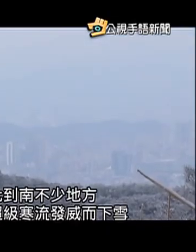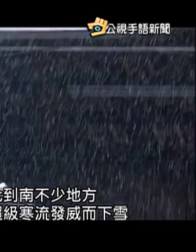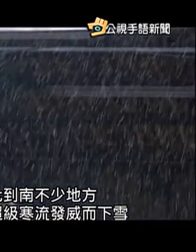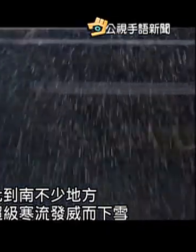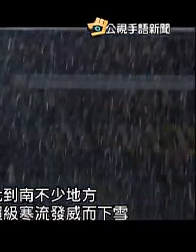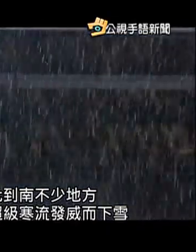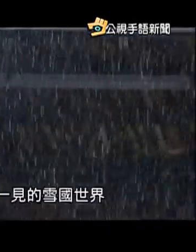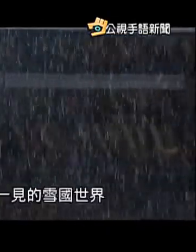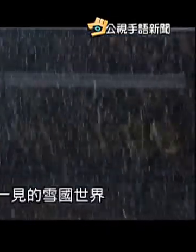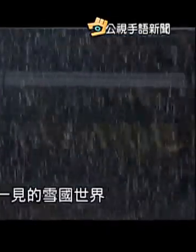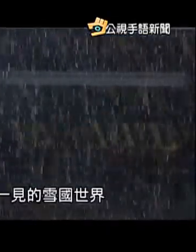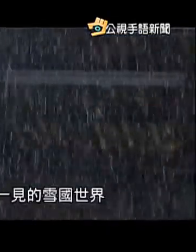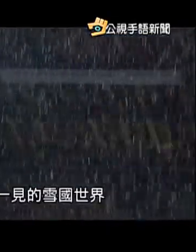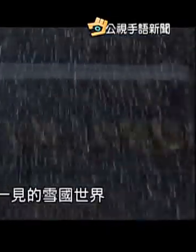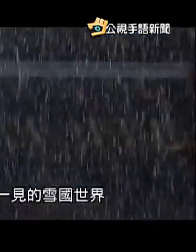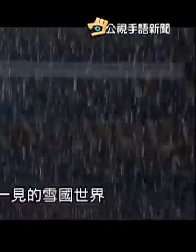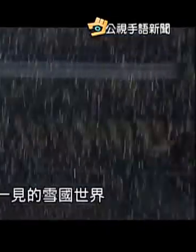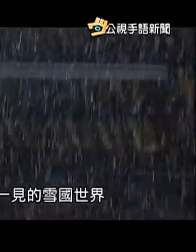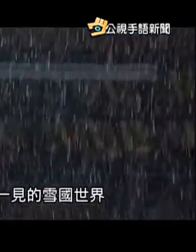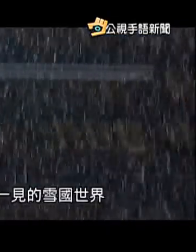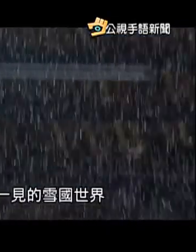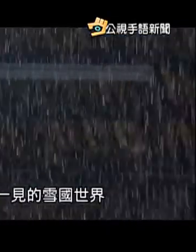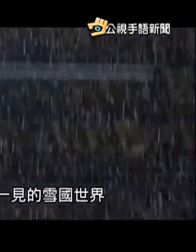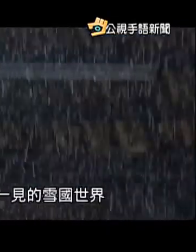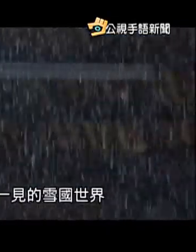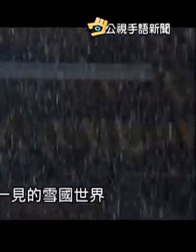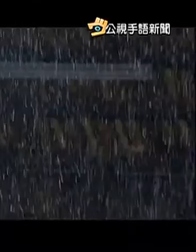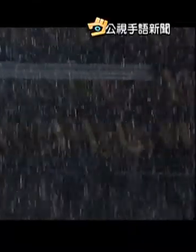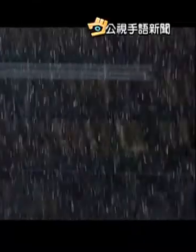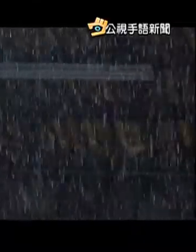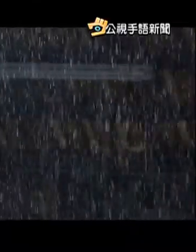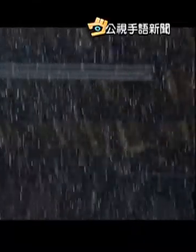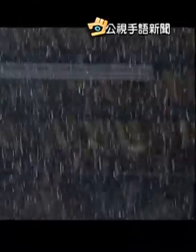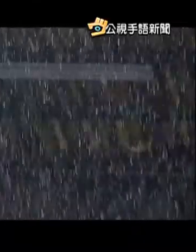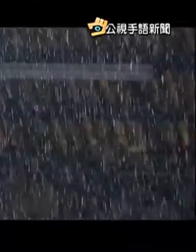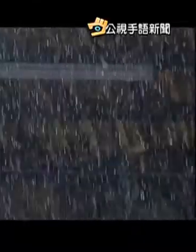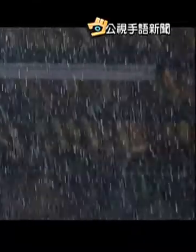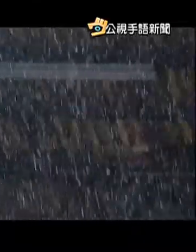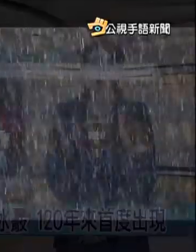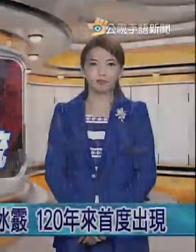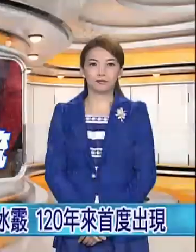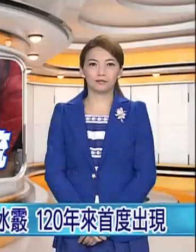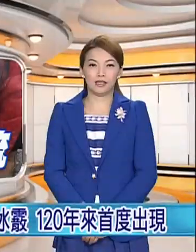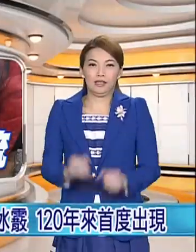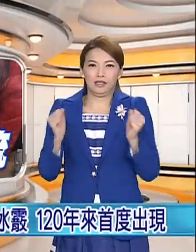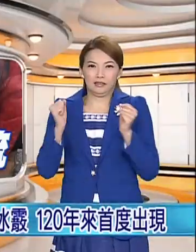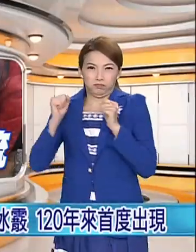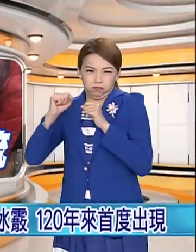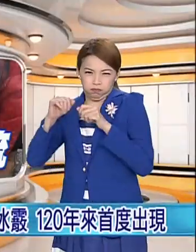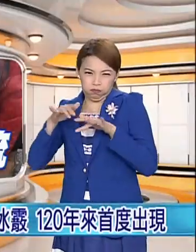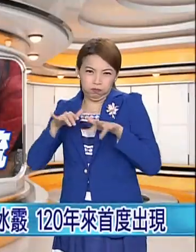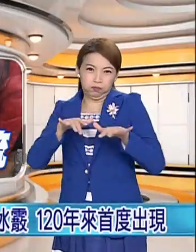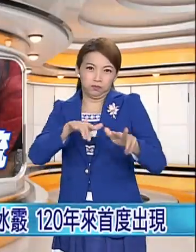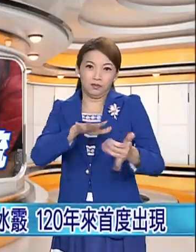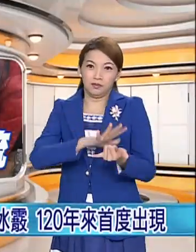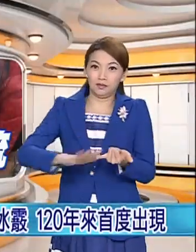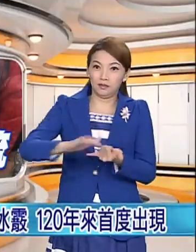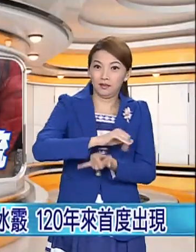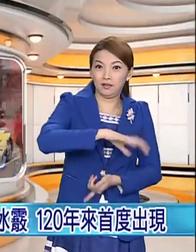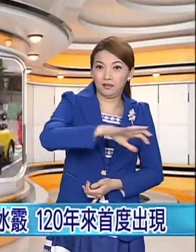雪，出现难得一见的雪国世界。记者综合报道。 寒流发威，全台许多地